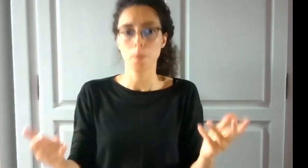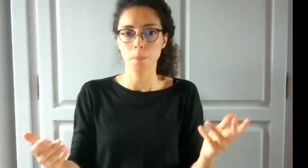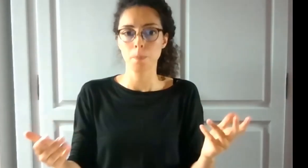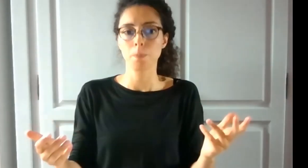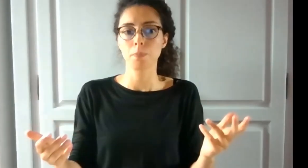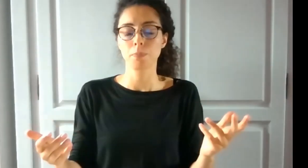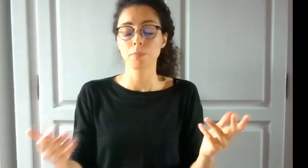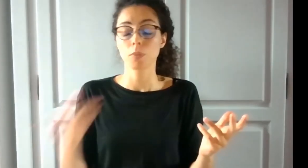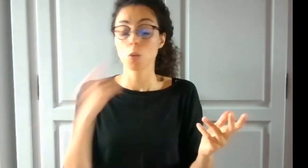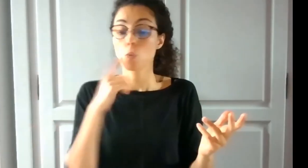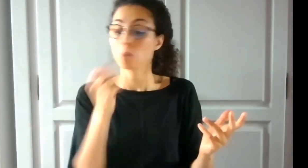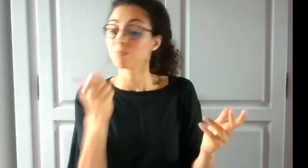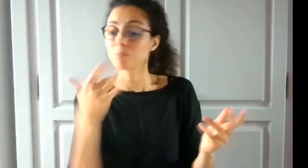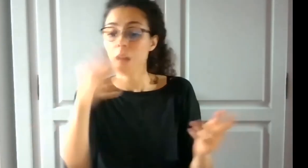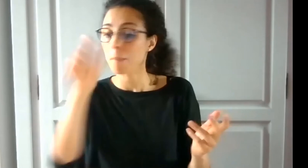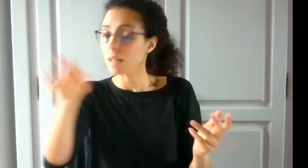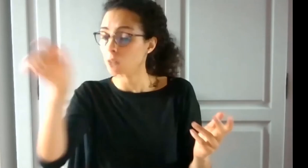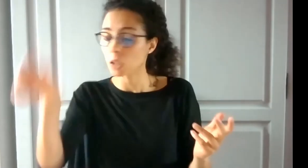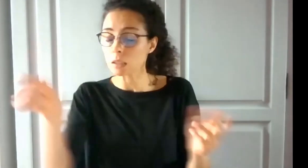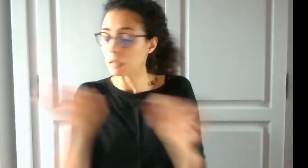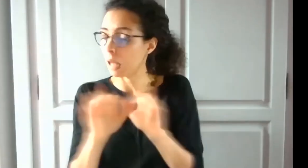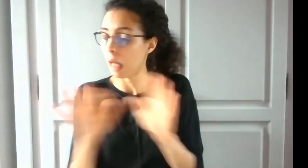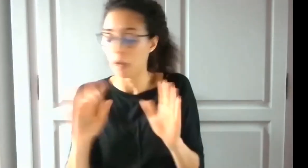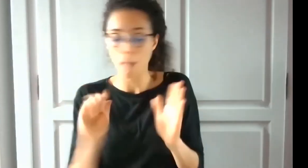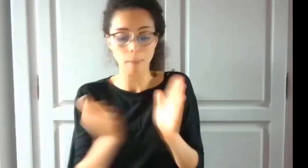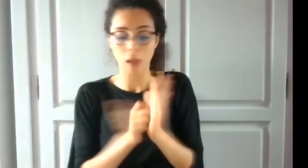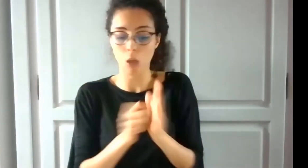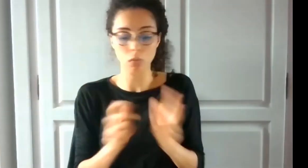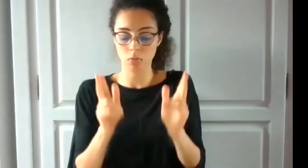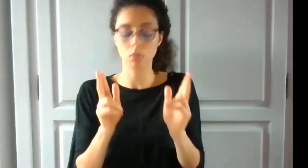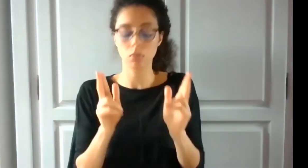Pour certains, c'est clair que cette période, elle a entraîné